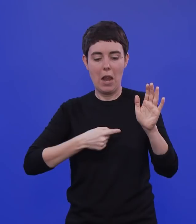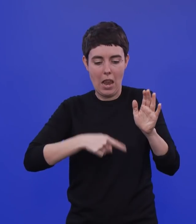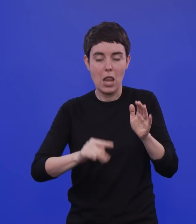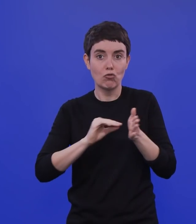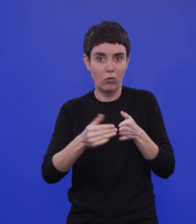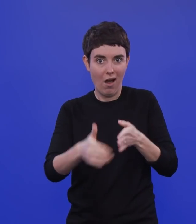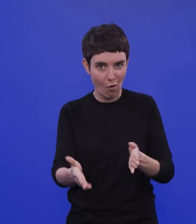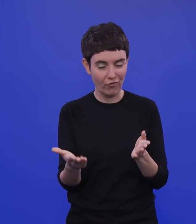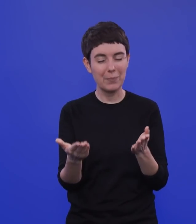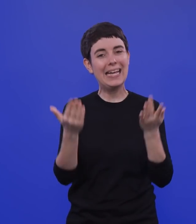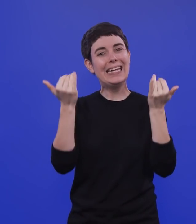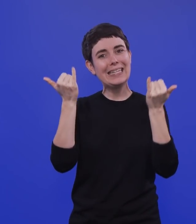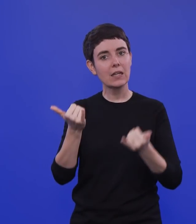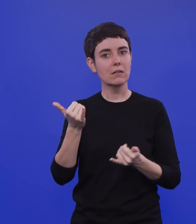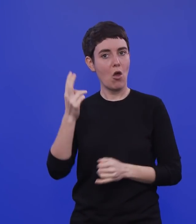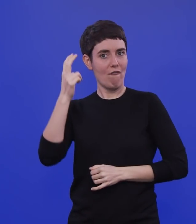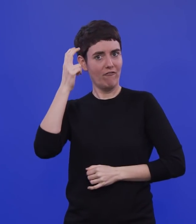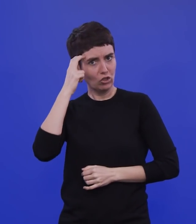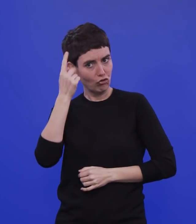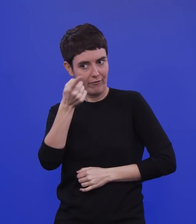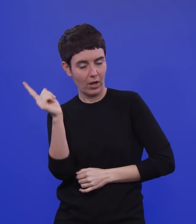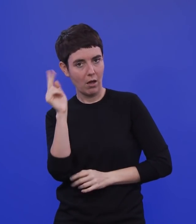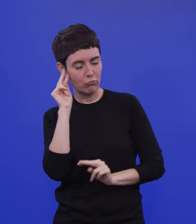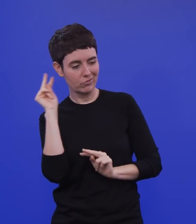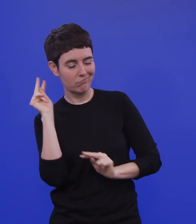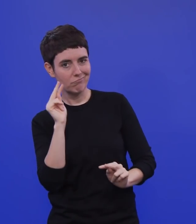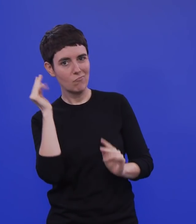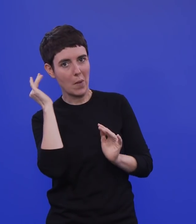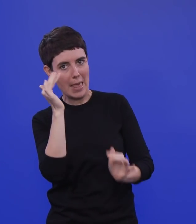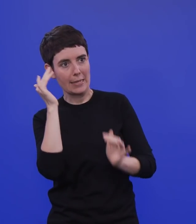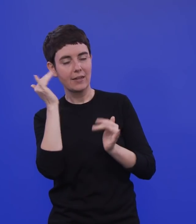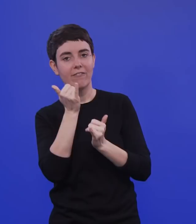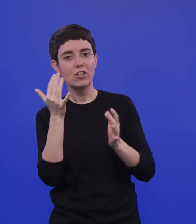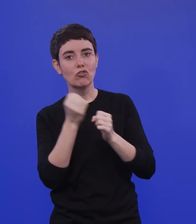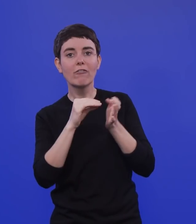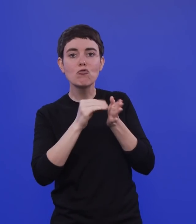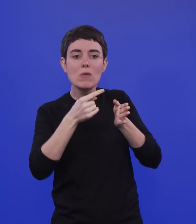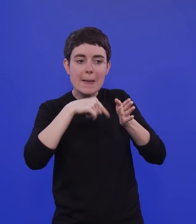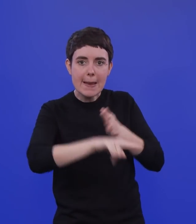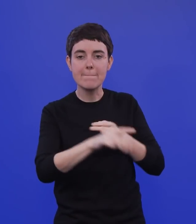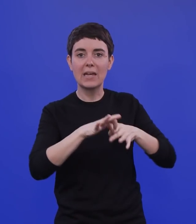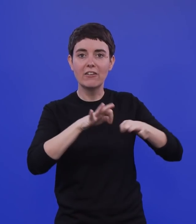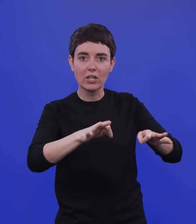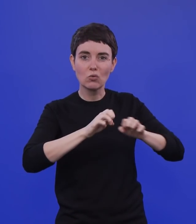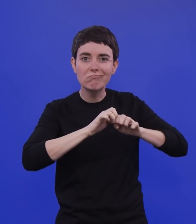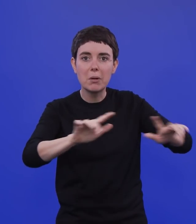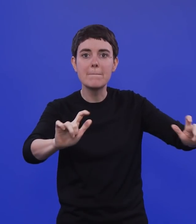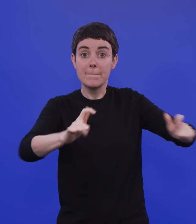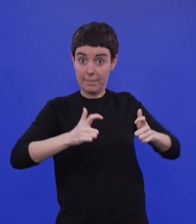Gelegenheit, sich aus wissenschaftlicher Sicht anzugucken, wie man das Infektionsgeschehen in den Schulen gezielt eindämmen kann. Wie man